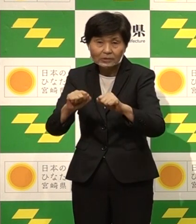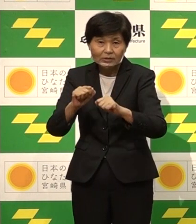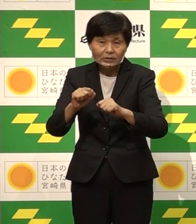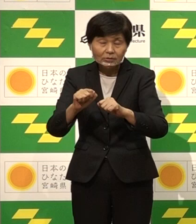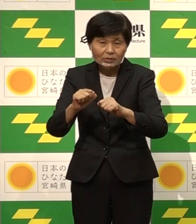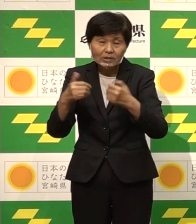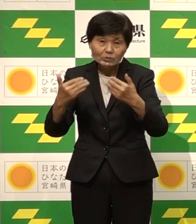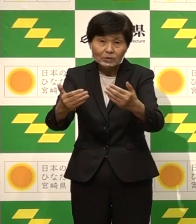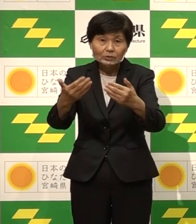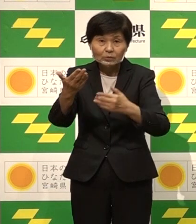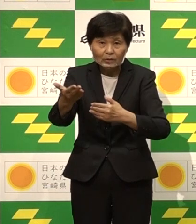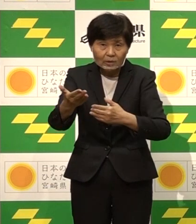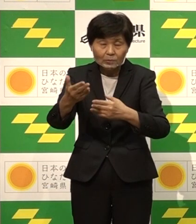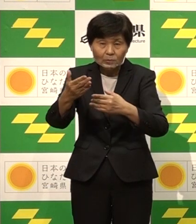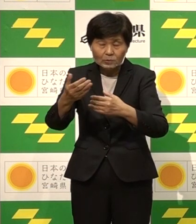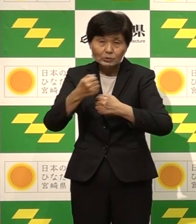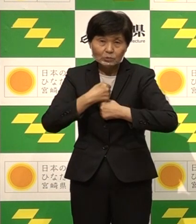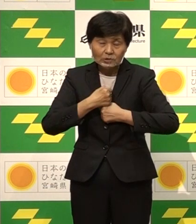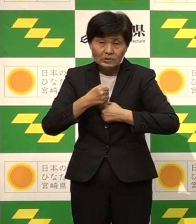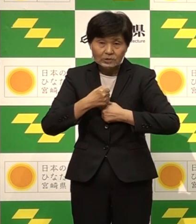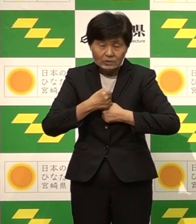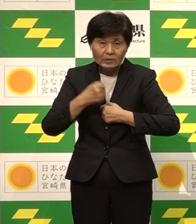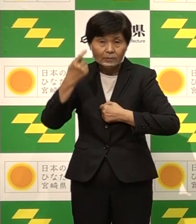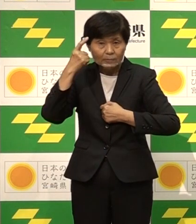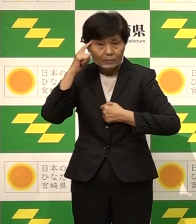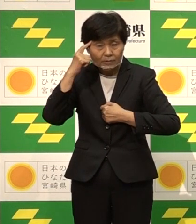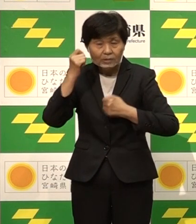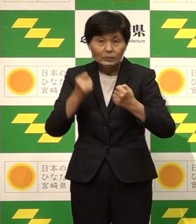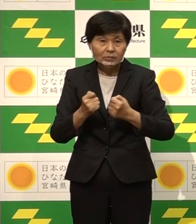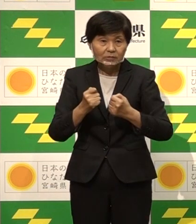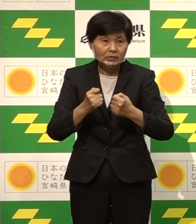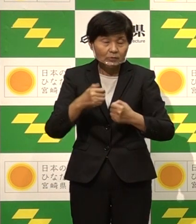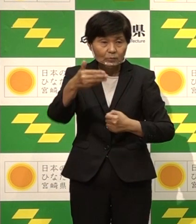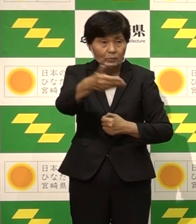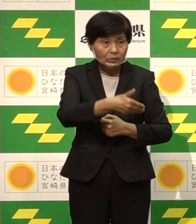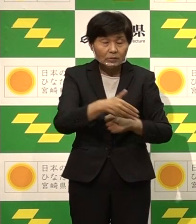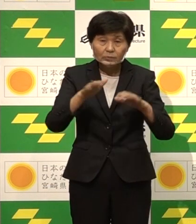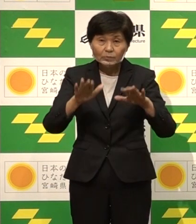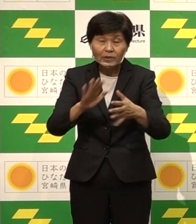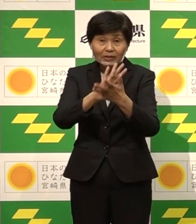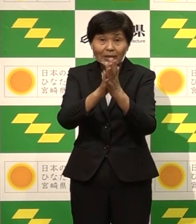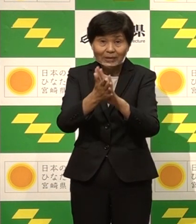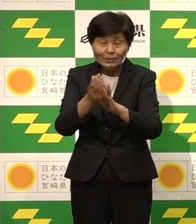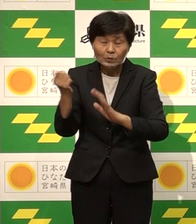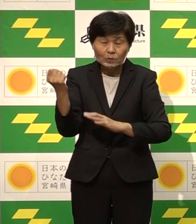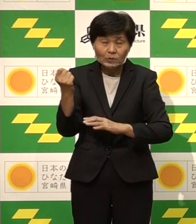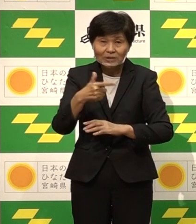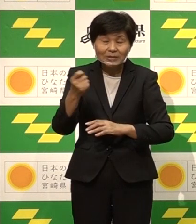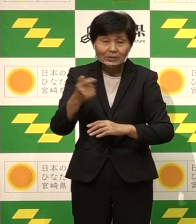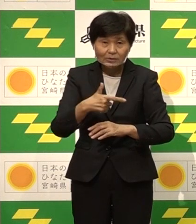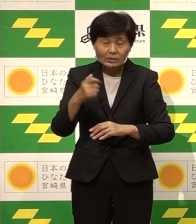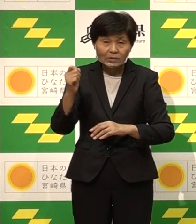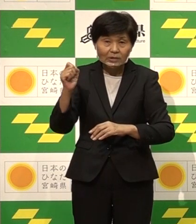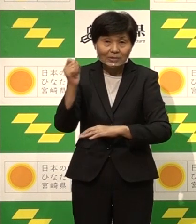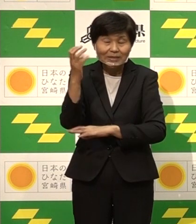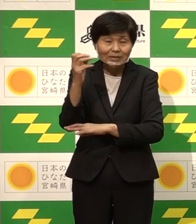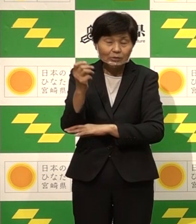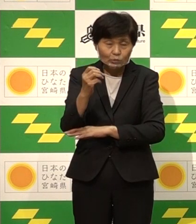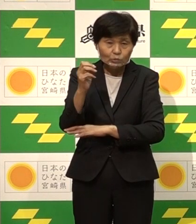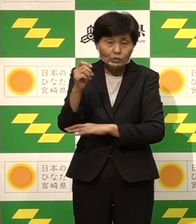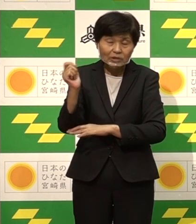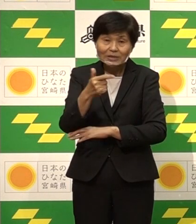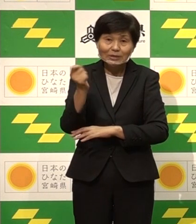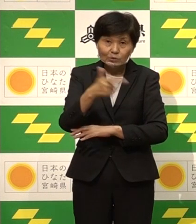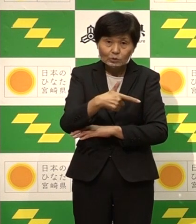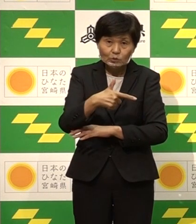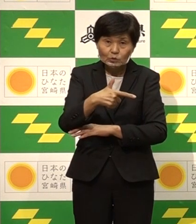今注視をしております。 県の、緊急事態宣言の中で、選択肢がいくつか行動制限あると思うん